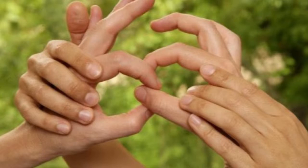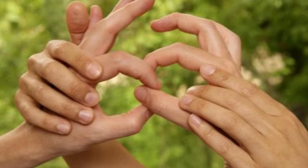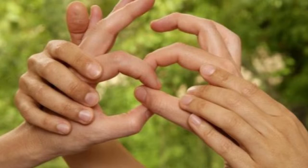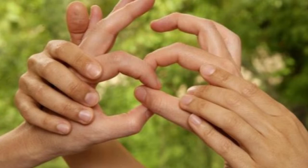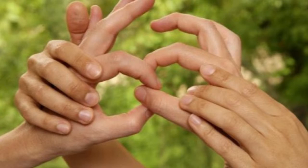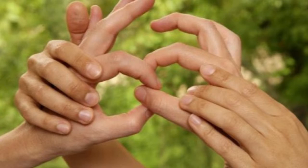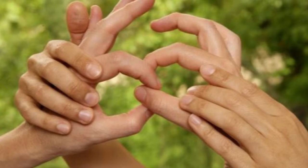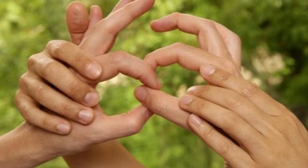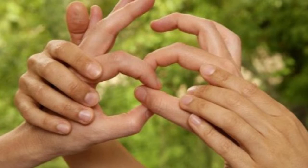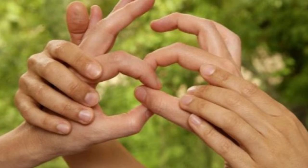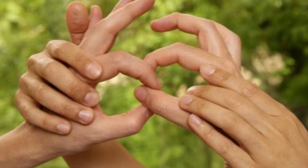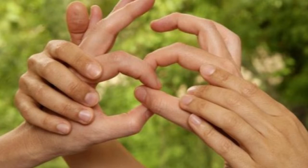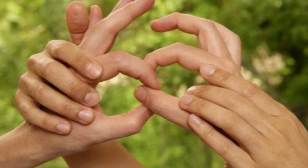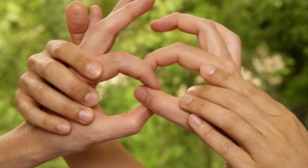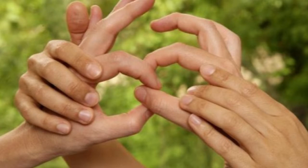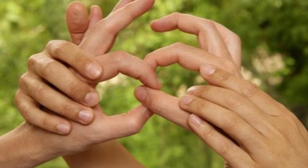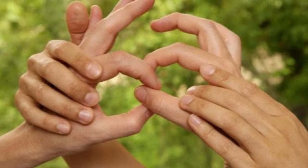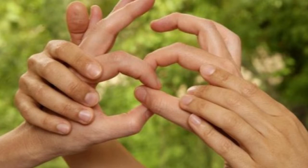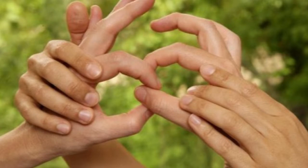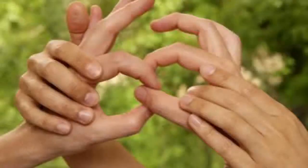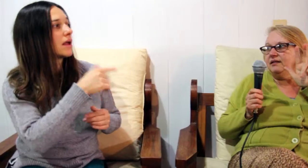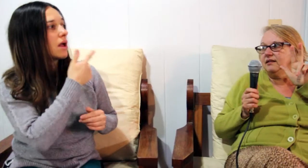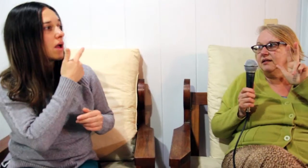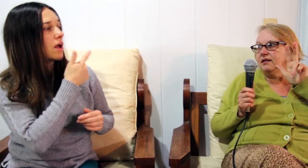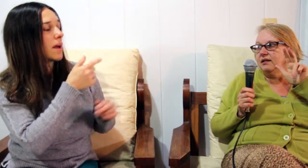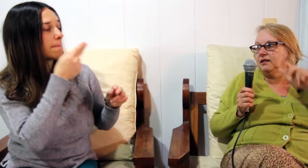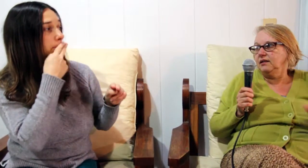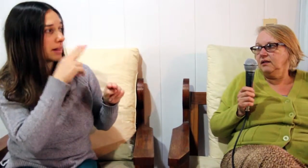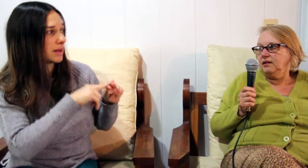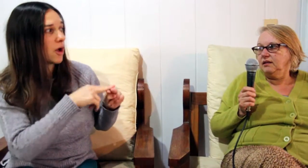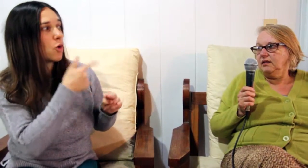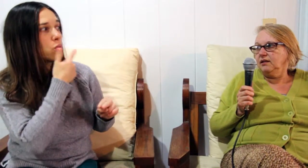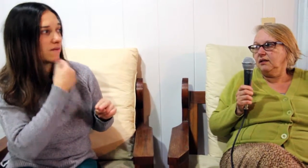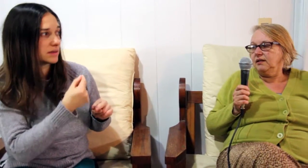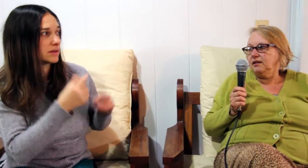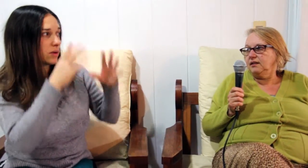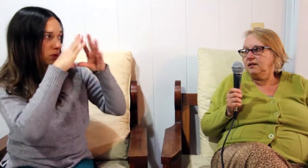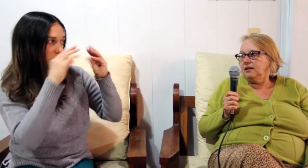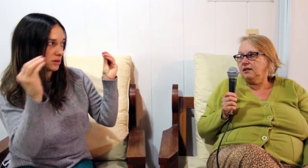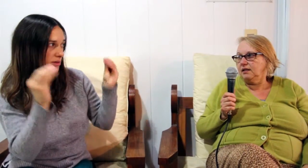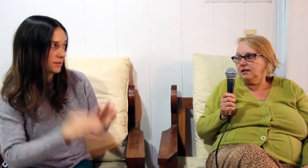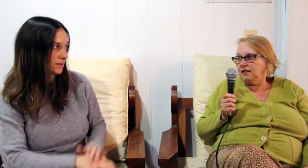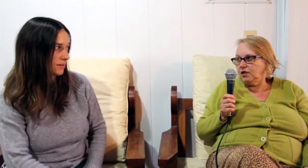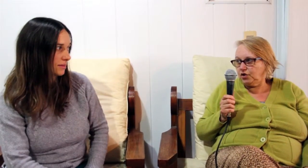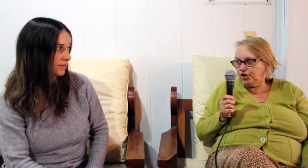de mañana, de noche.